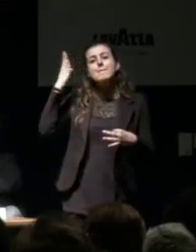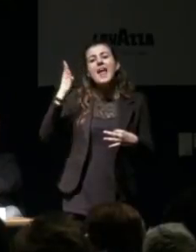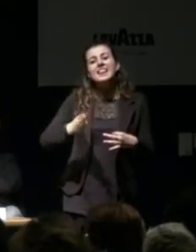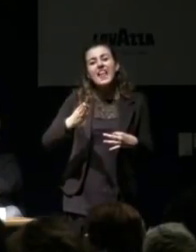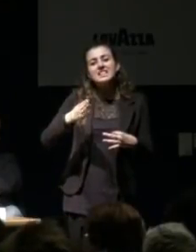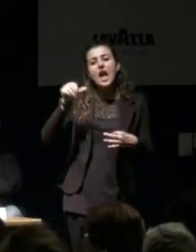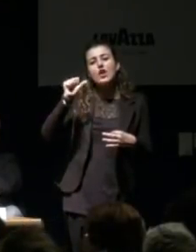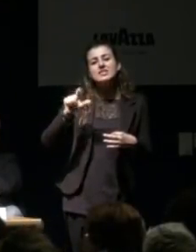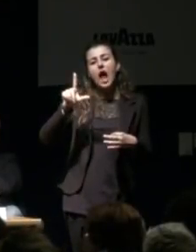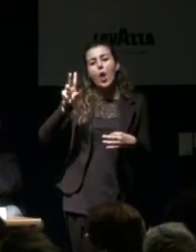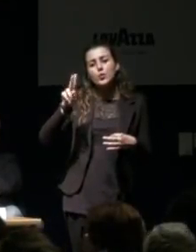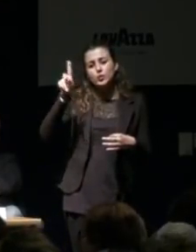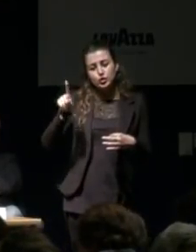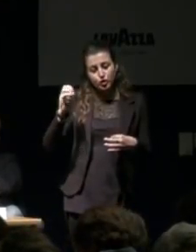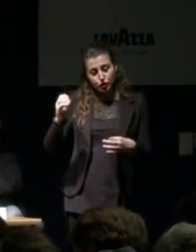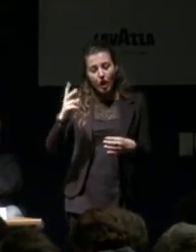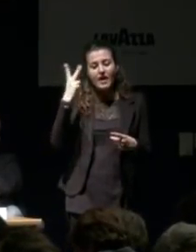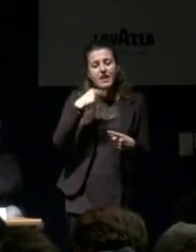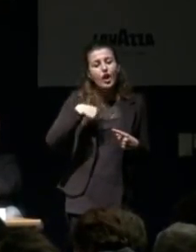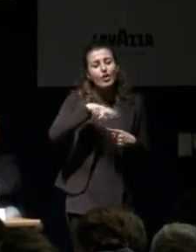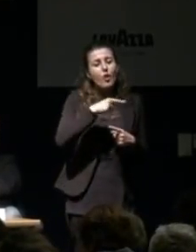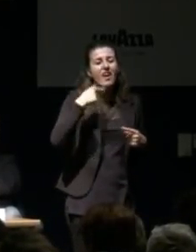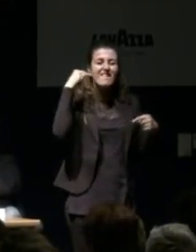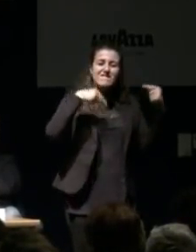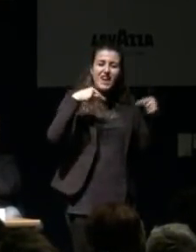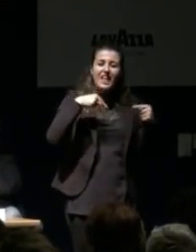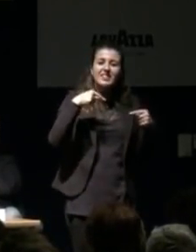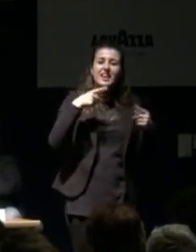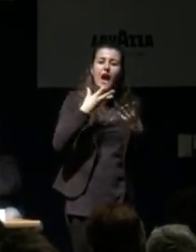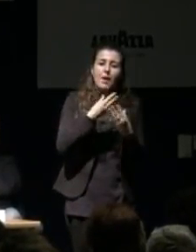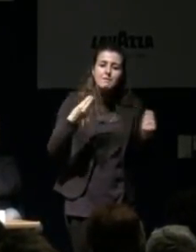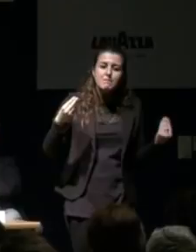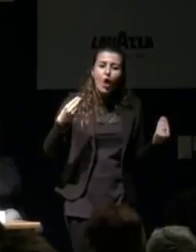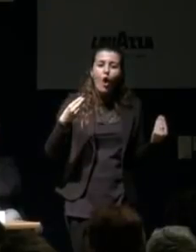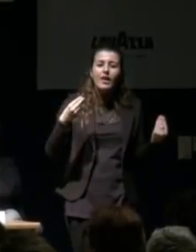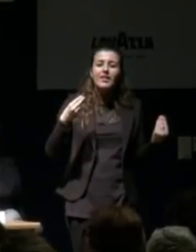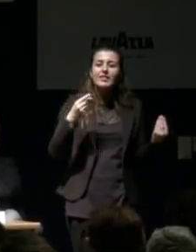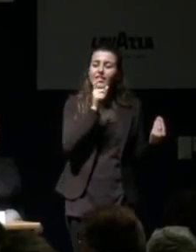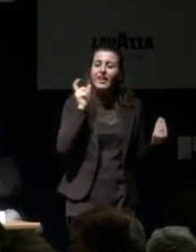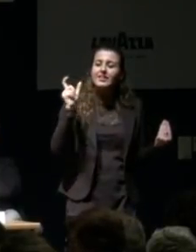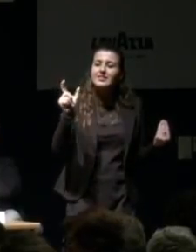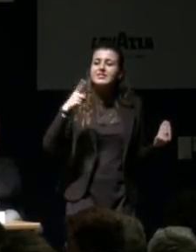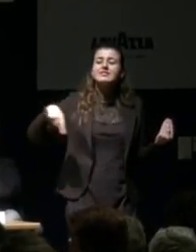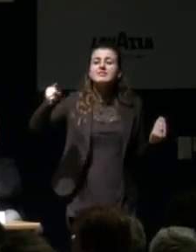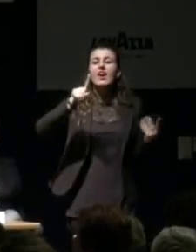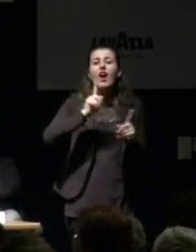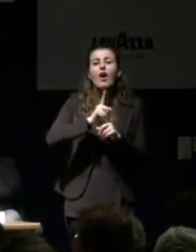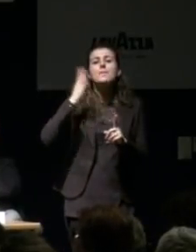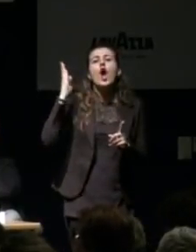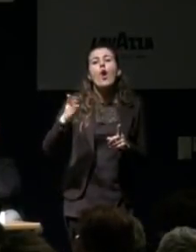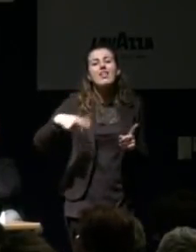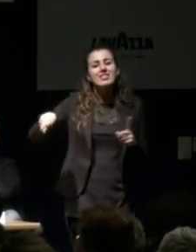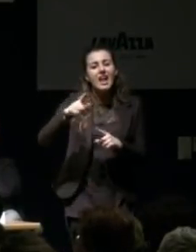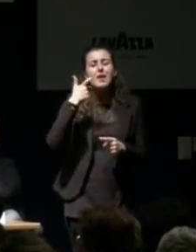che noi fatichiamo a definirli come vanno definiti perché noi li li sentiamo come